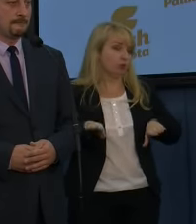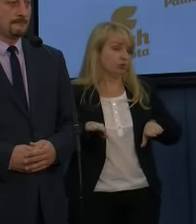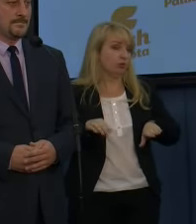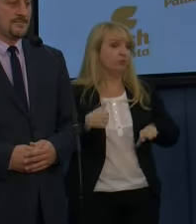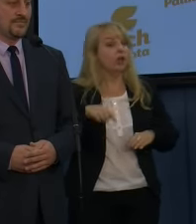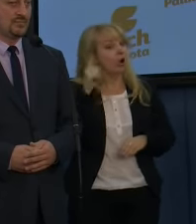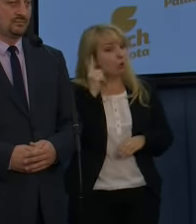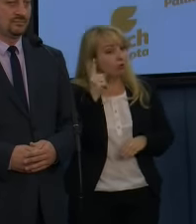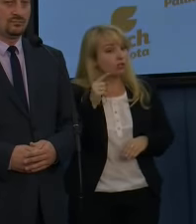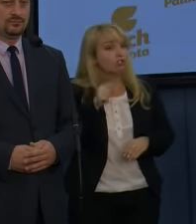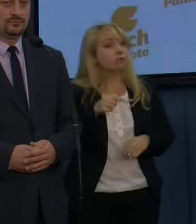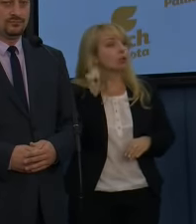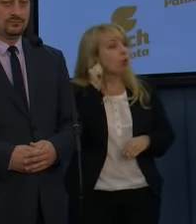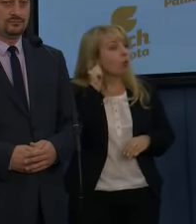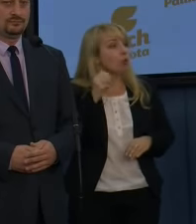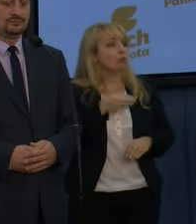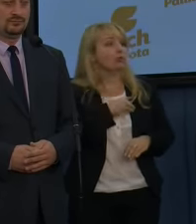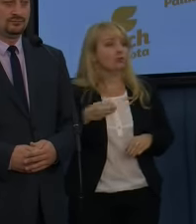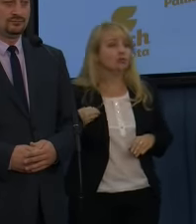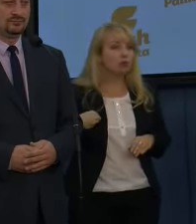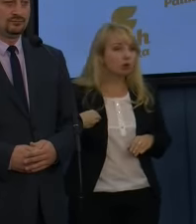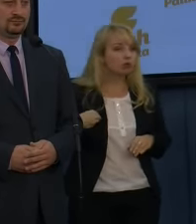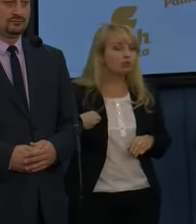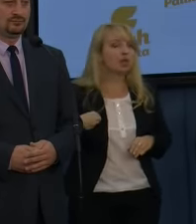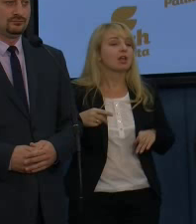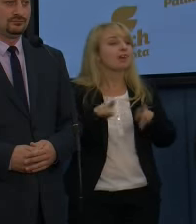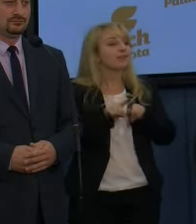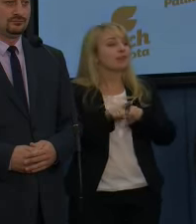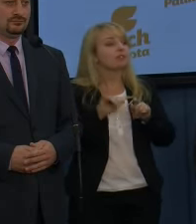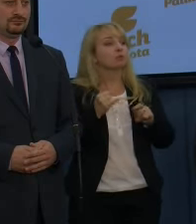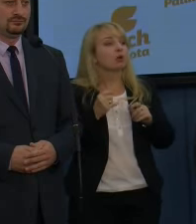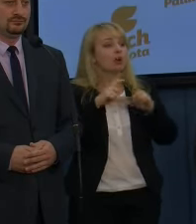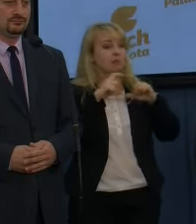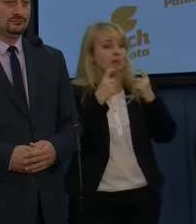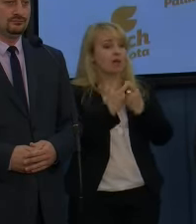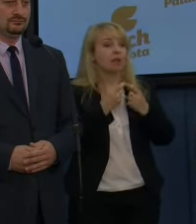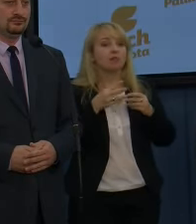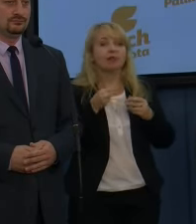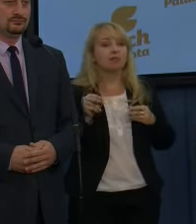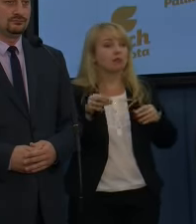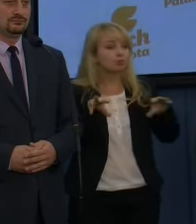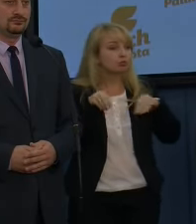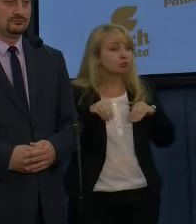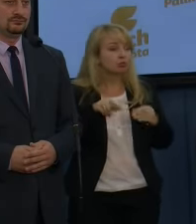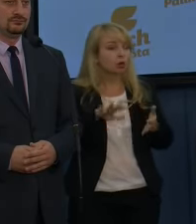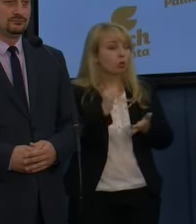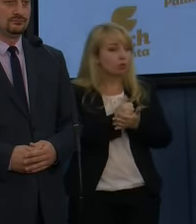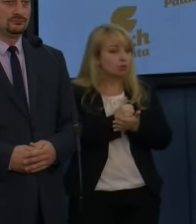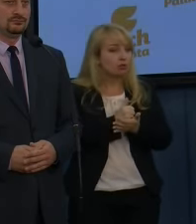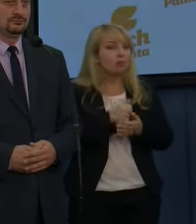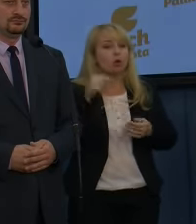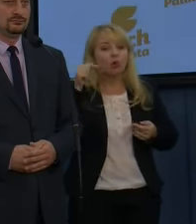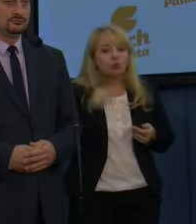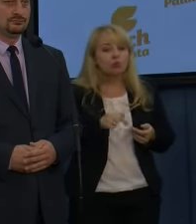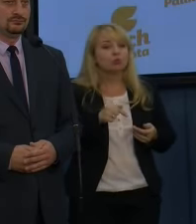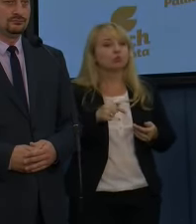że przynajmniej kobiety w Polsce, nawet jeżeli ten parlament nie przyjmie tej ustawy, ale kobiety zasługują na